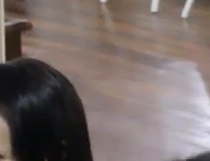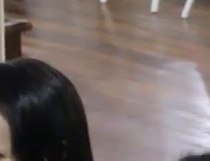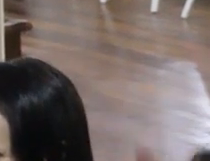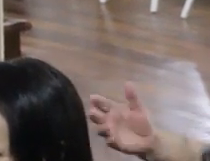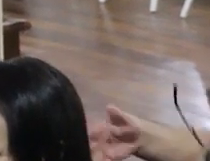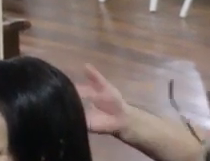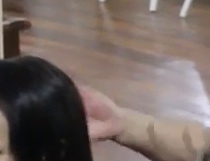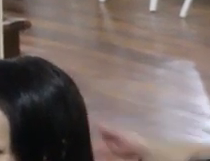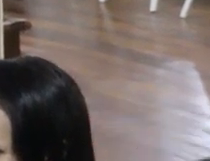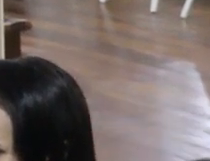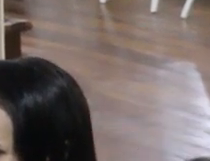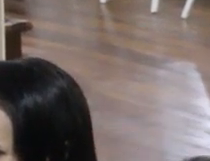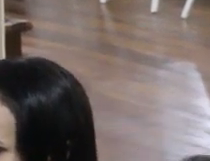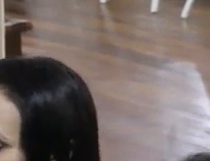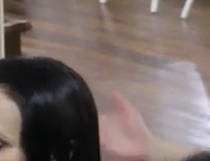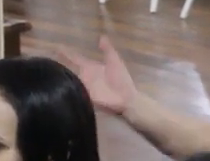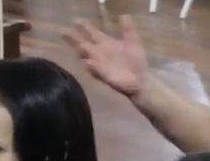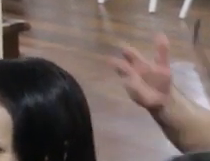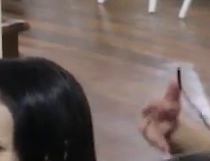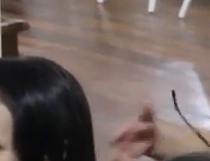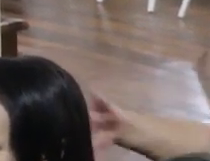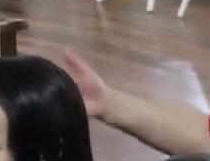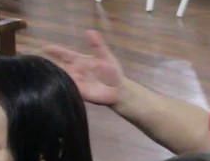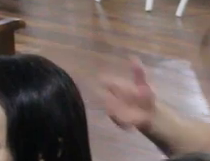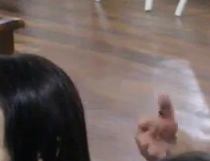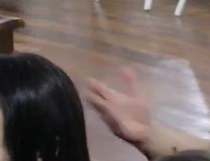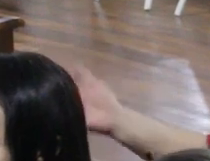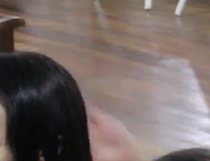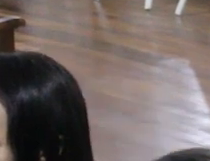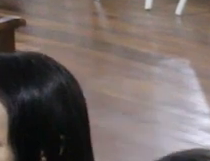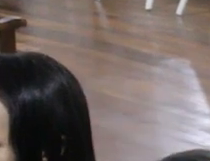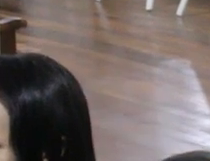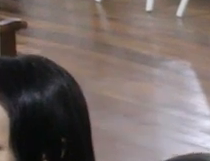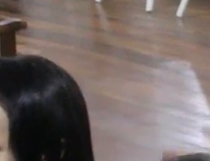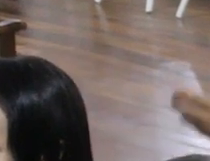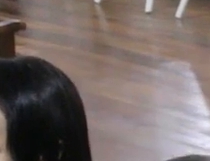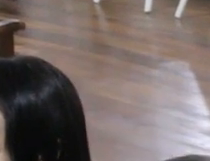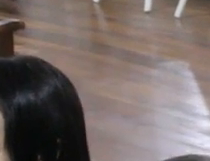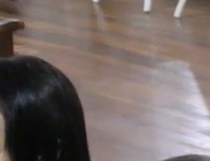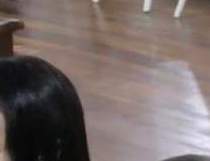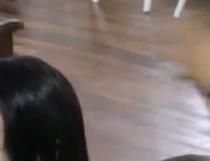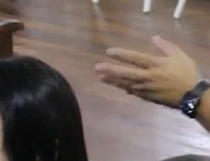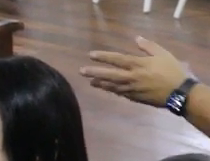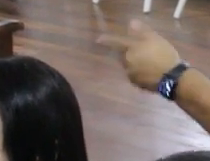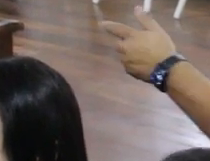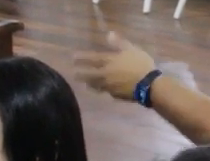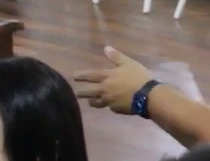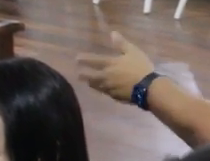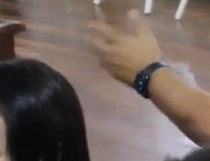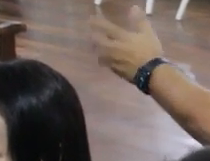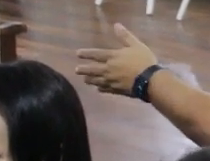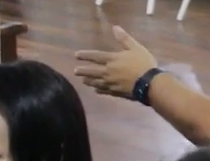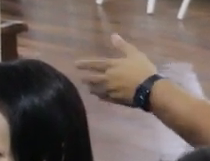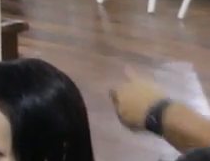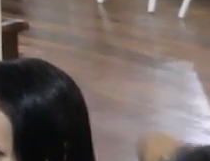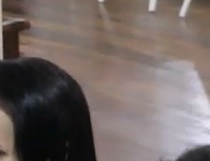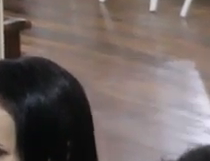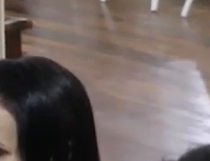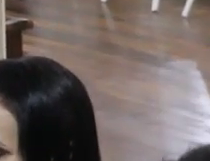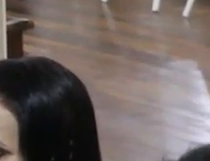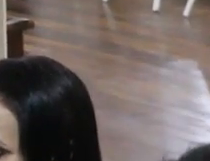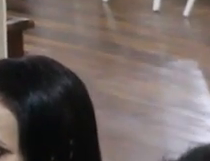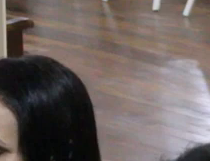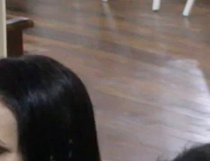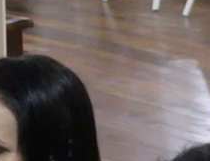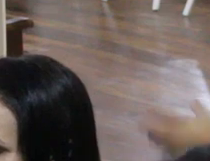chegar nesse momento, de alguma maneira, né? As coisas, existe um sincronismo com as coisas que às vezes não entendemos. E